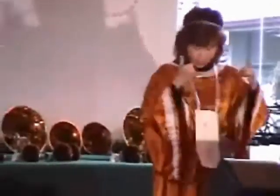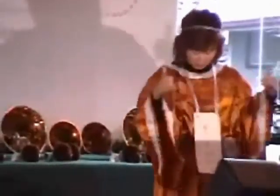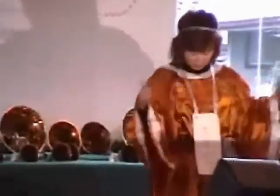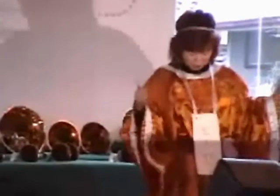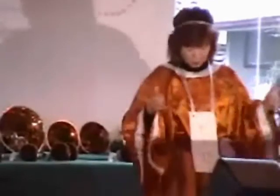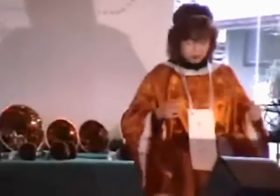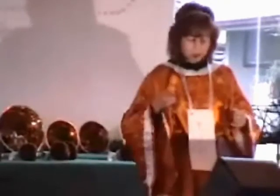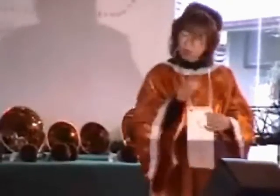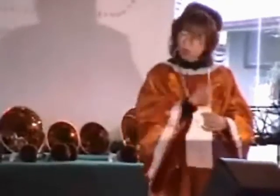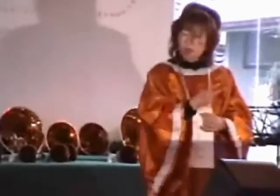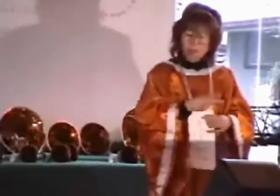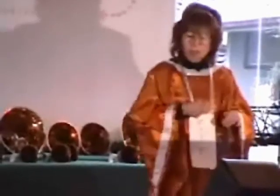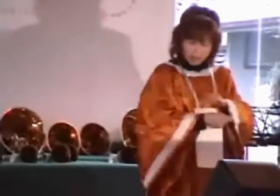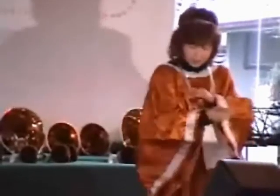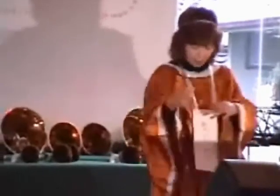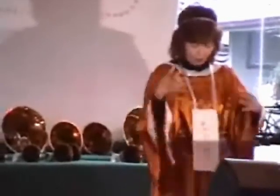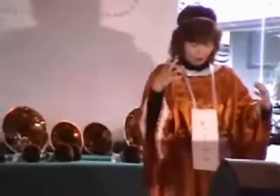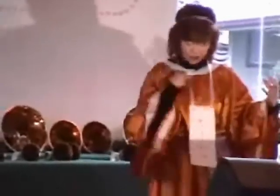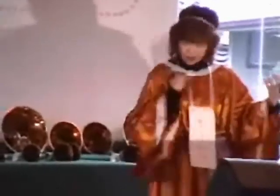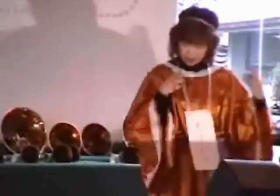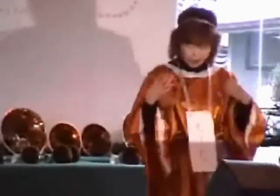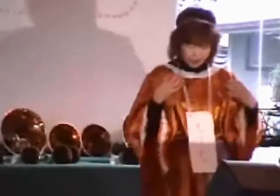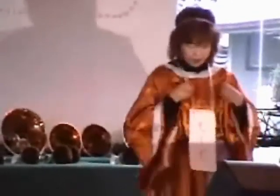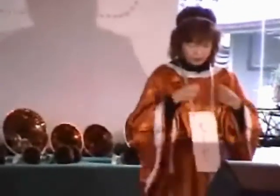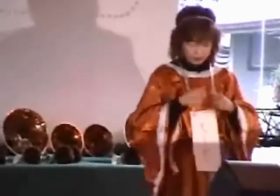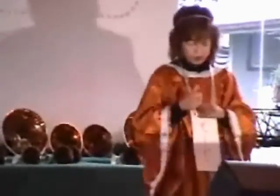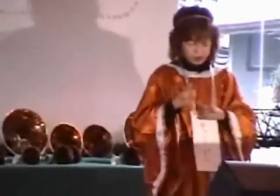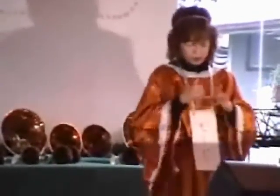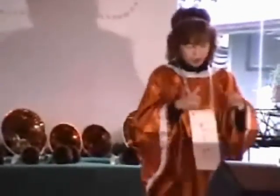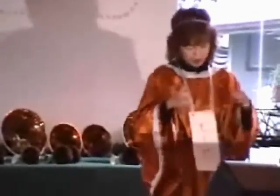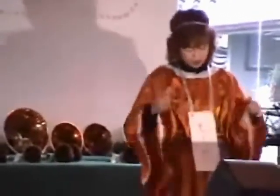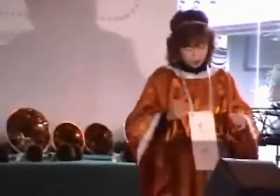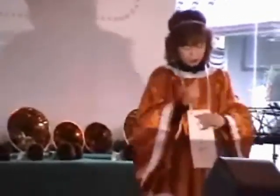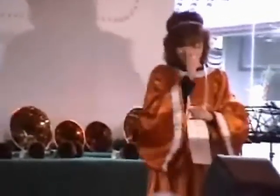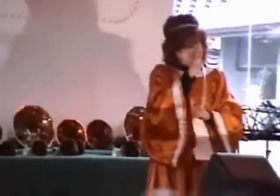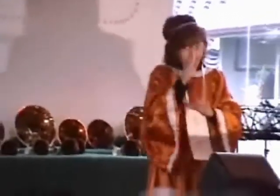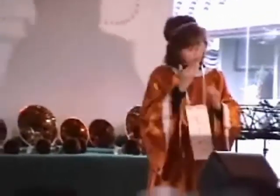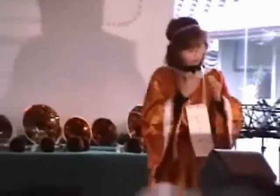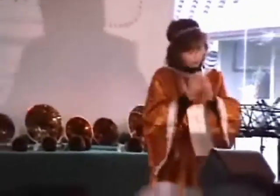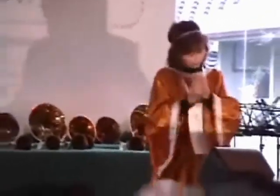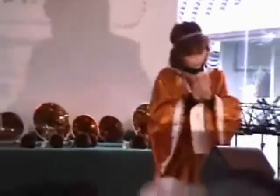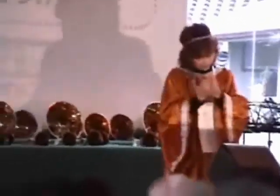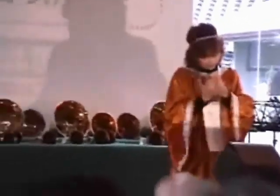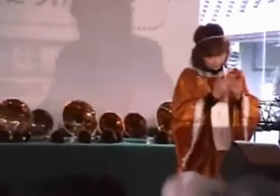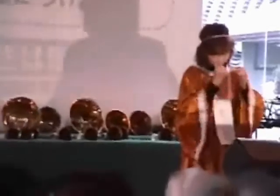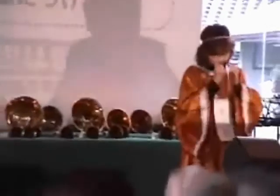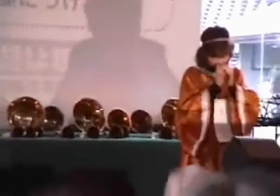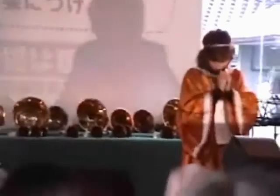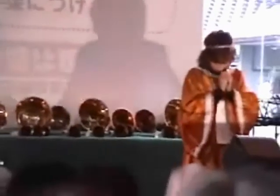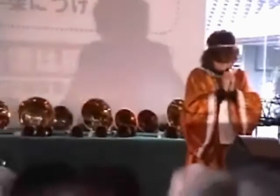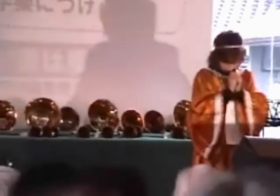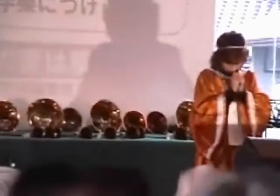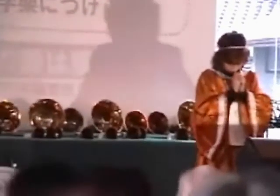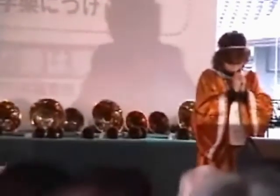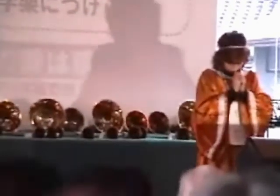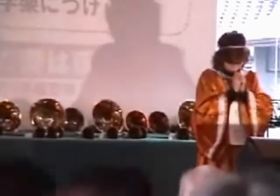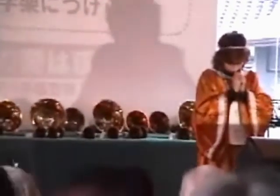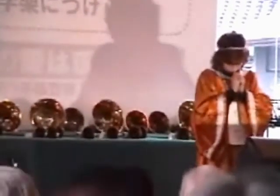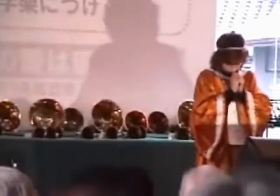トに帰るなんて言いません、なんとかしてください、これじゃみんな死んでしまいます。モーセは神に祈ります。